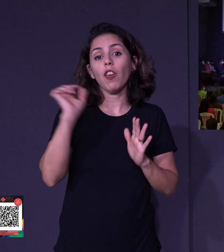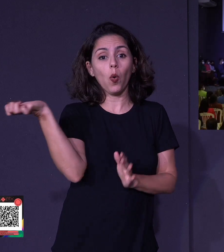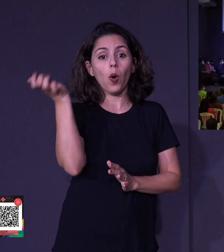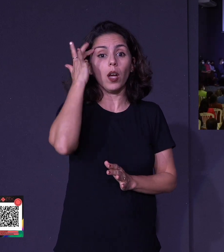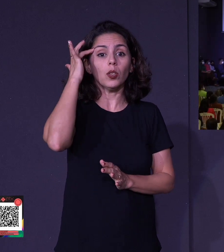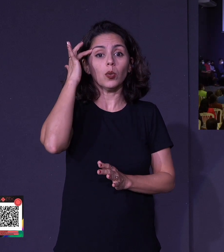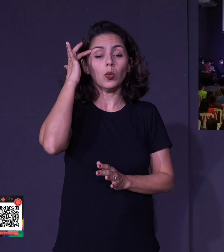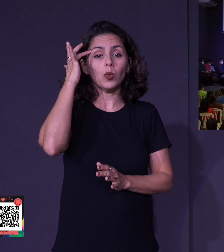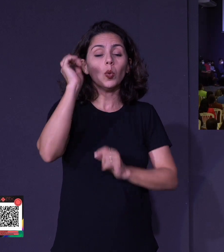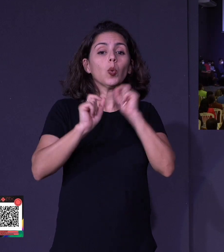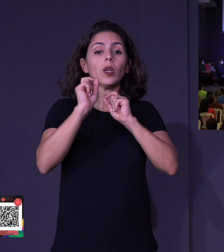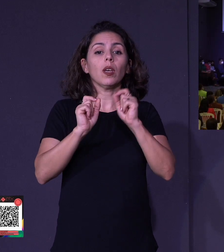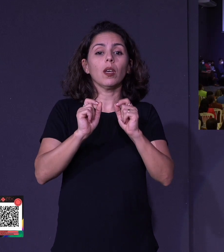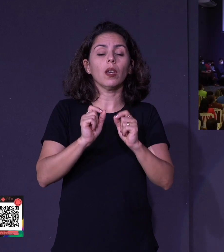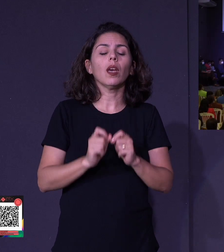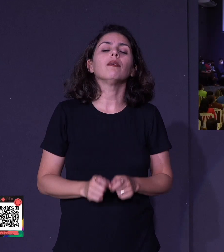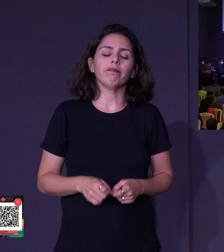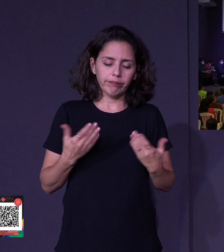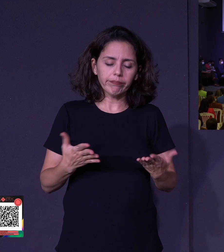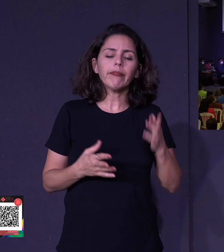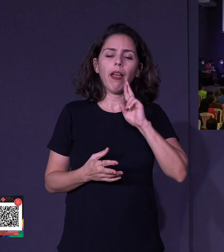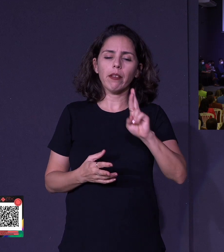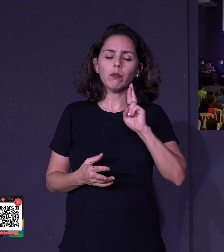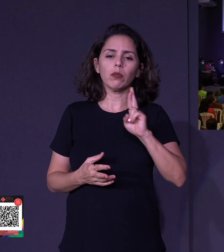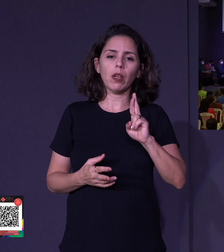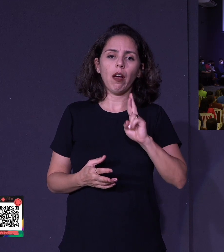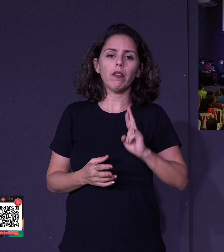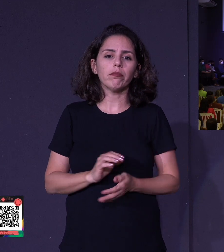consegue definir absolutamente nada, porque pai e mãe tolheu o tempo todo.